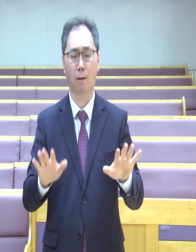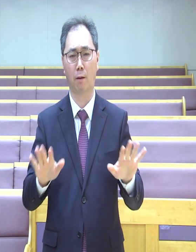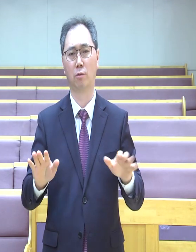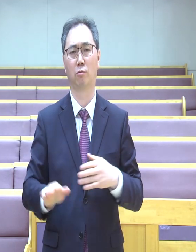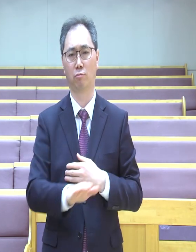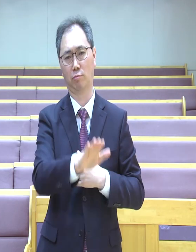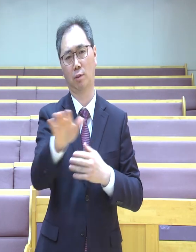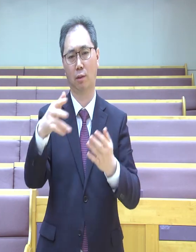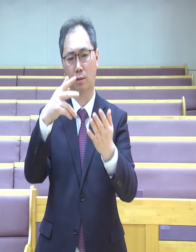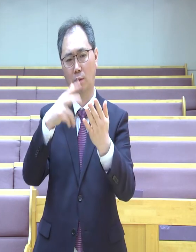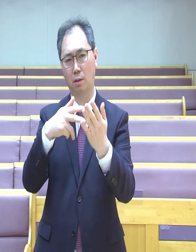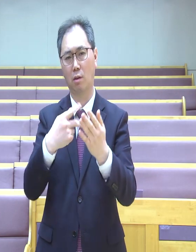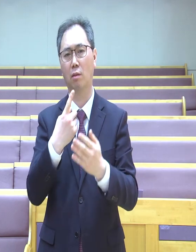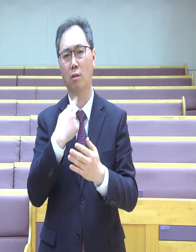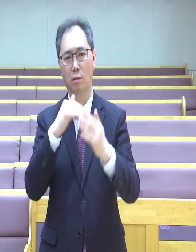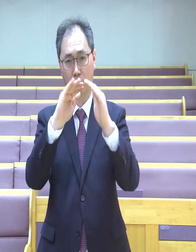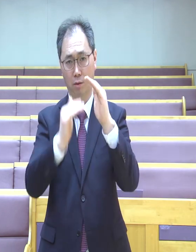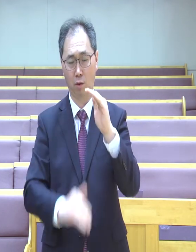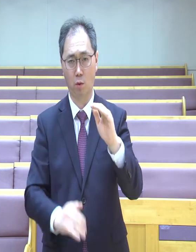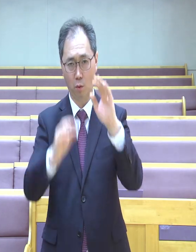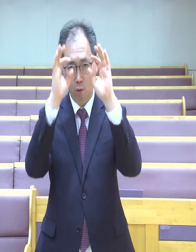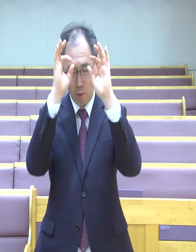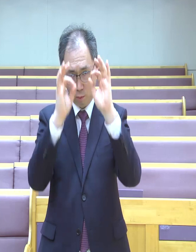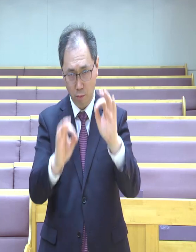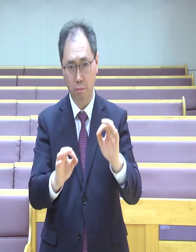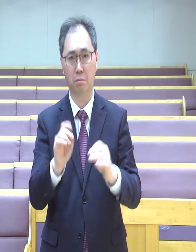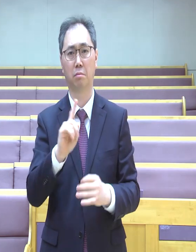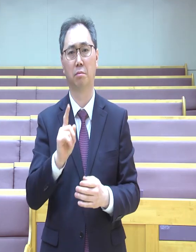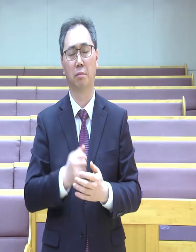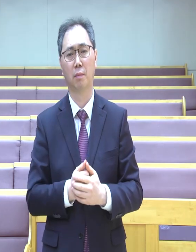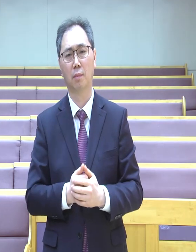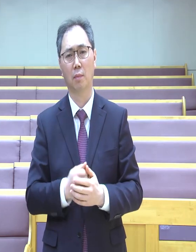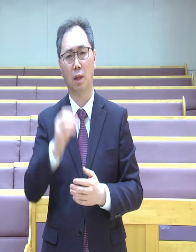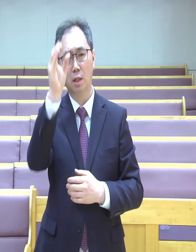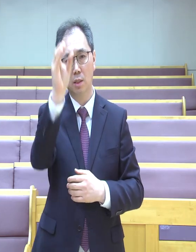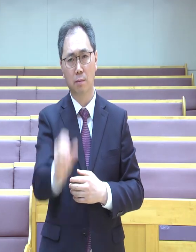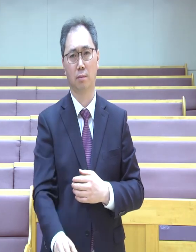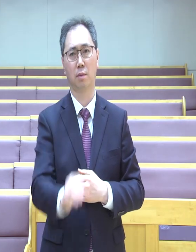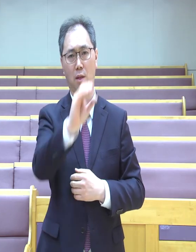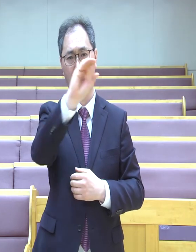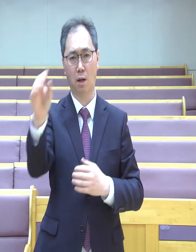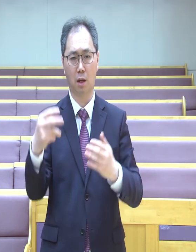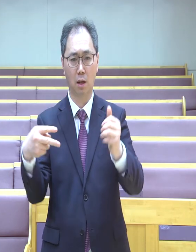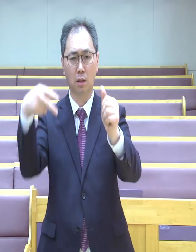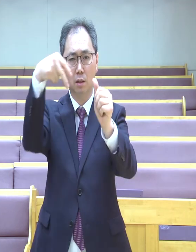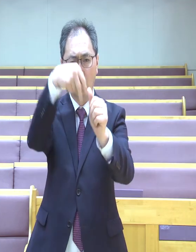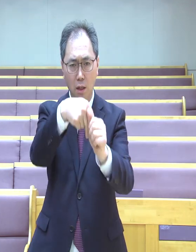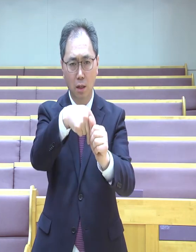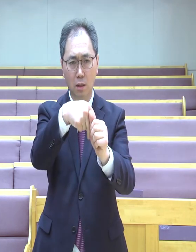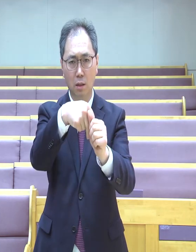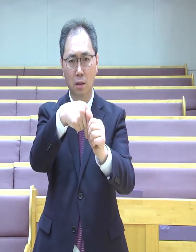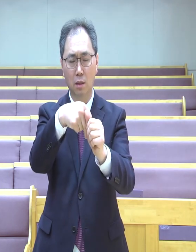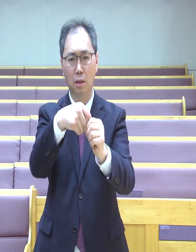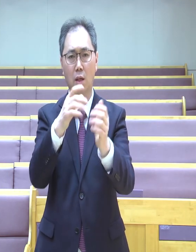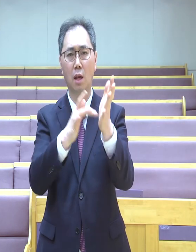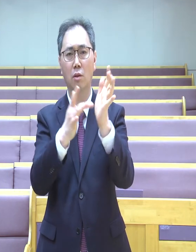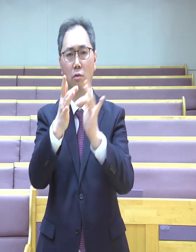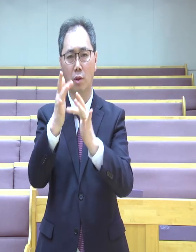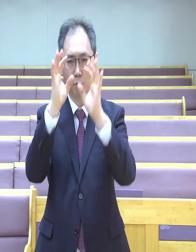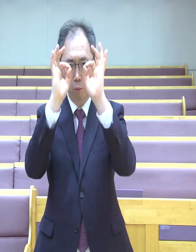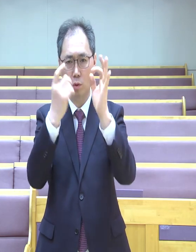오늘 우리가 읽은 이 본문을 보면 십자가에 달리신 예수님을 구경하기 위해서